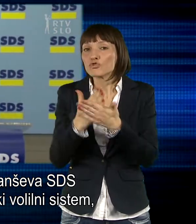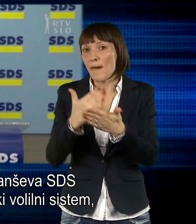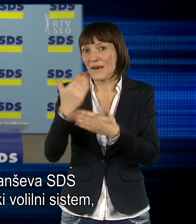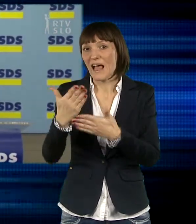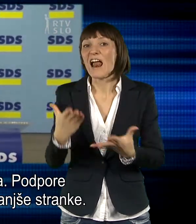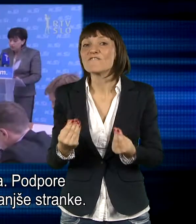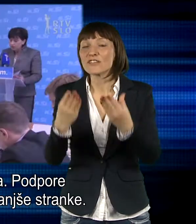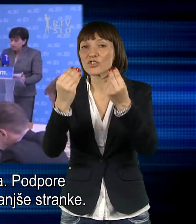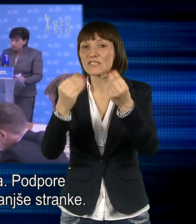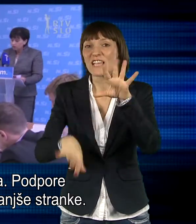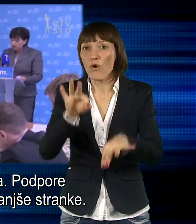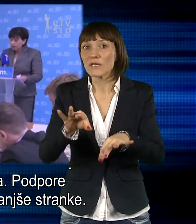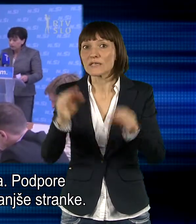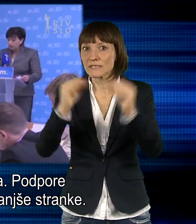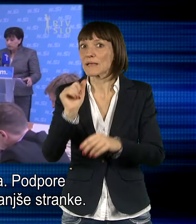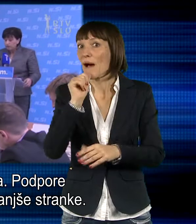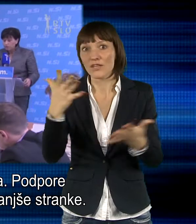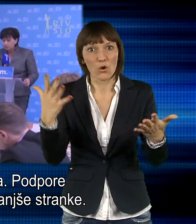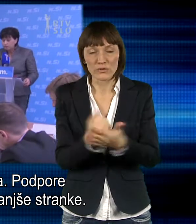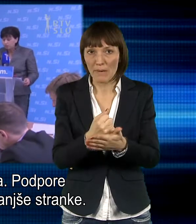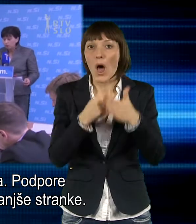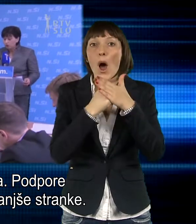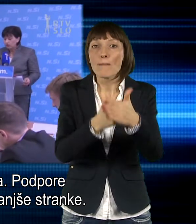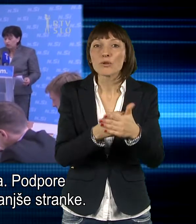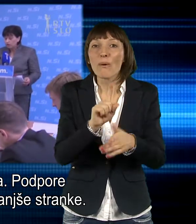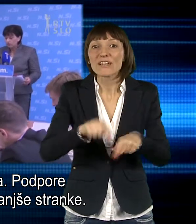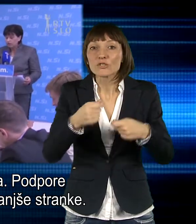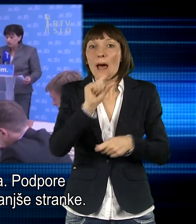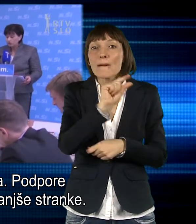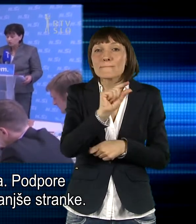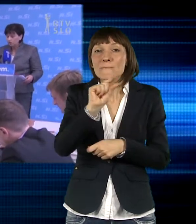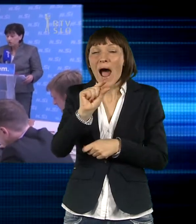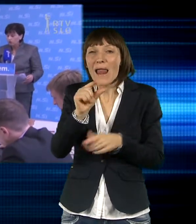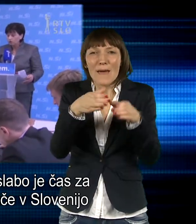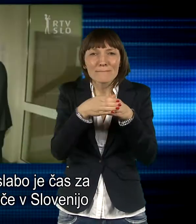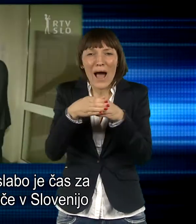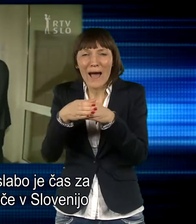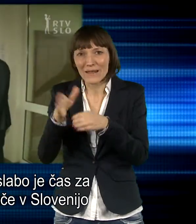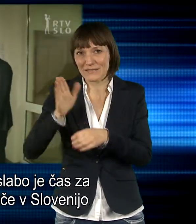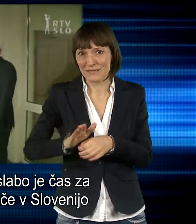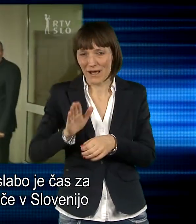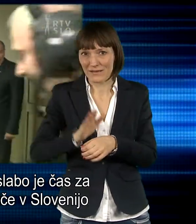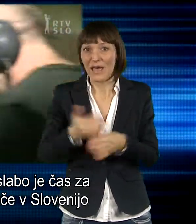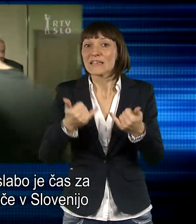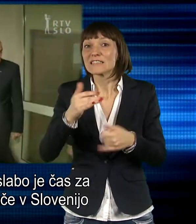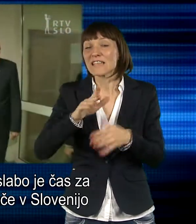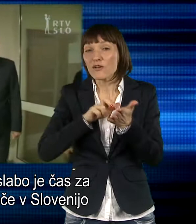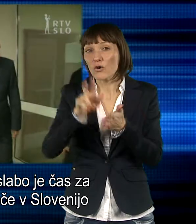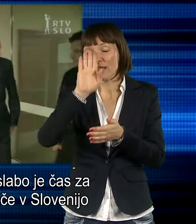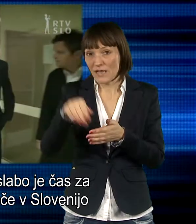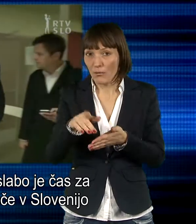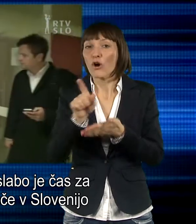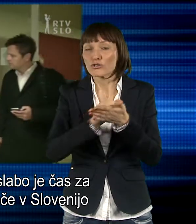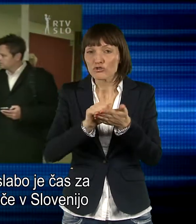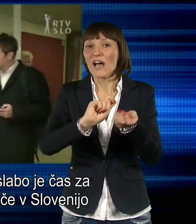volilni sistem, a nikoli uspela. Podpore niso dale prav manjše stranke. In ko gre velikim slabo, je čas za